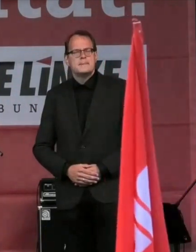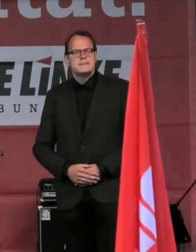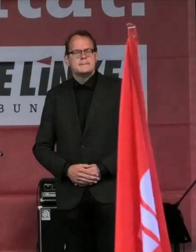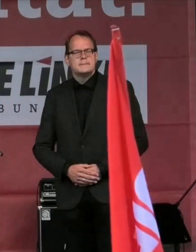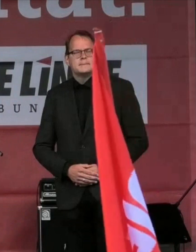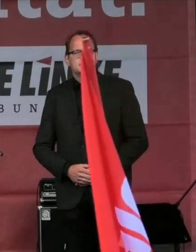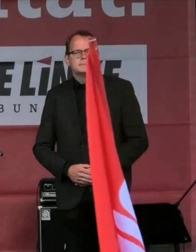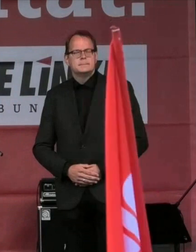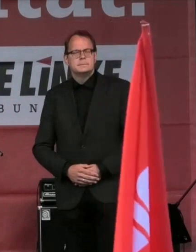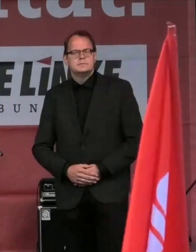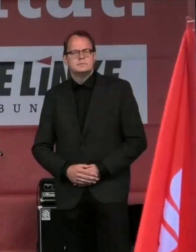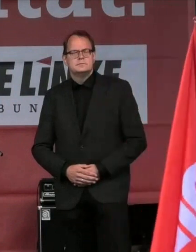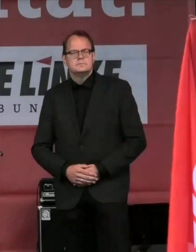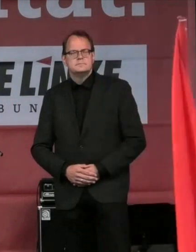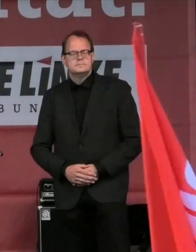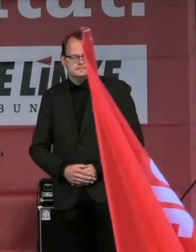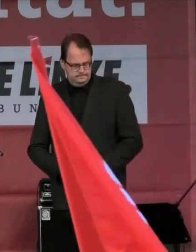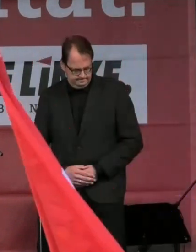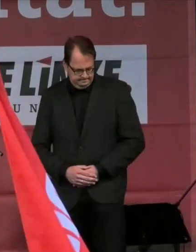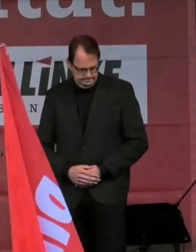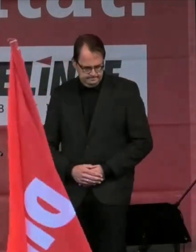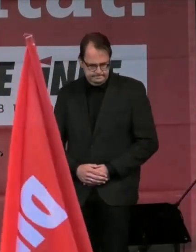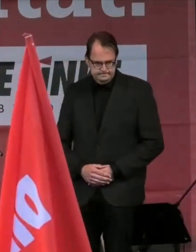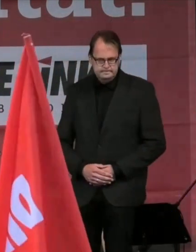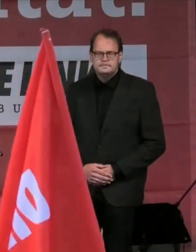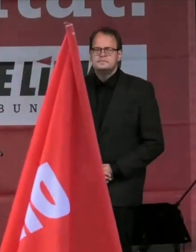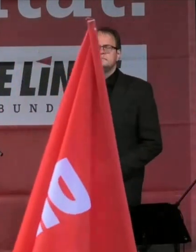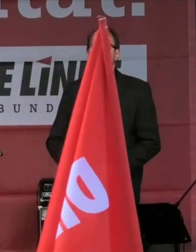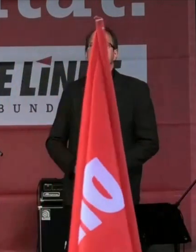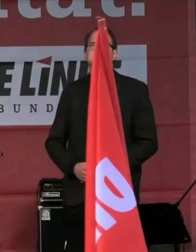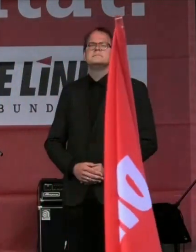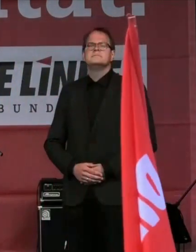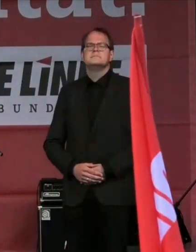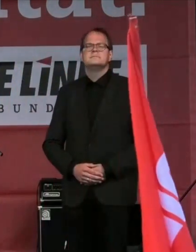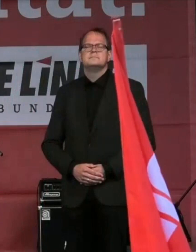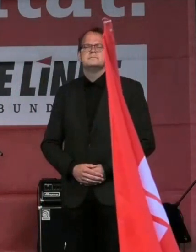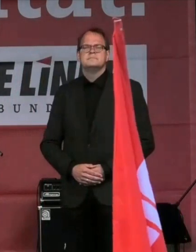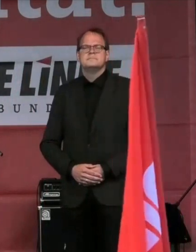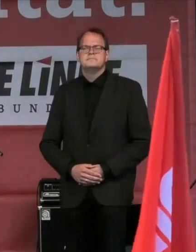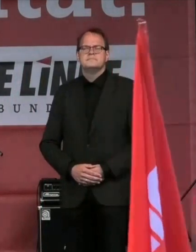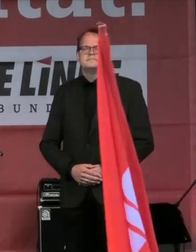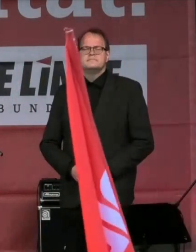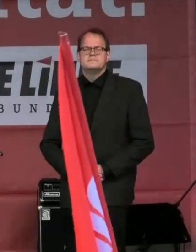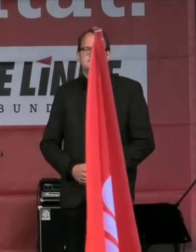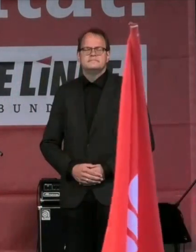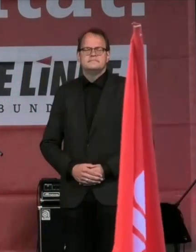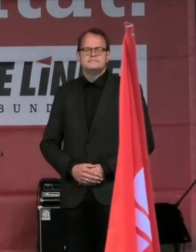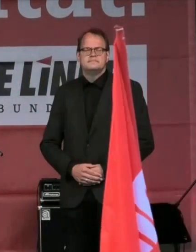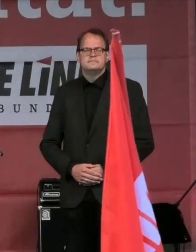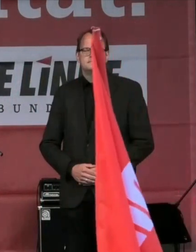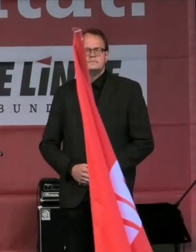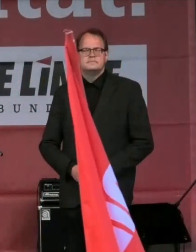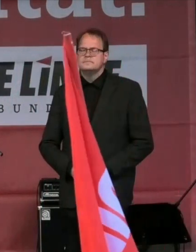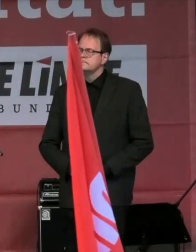kabarettistische note wenn es nicht so ernst wäre weil man muss ja einfach bedenken alles was russland auf seinem